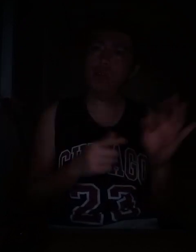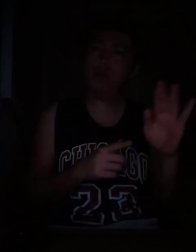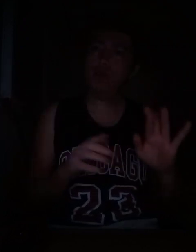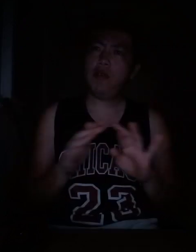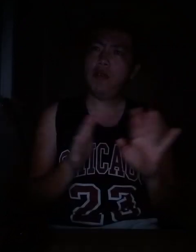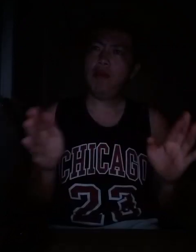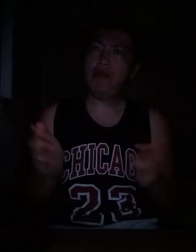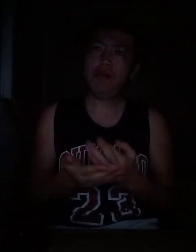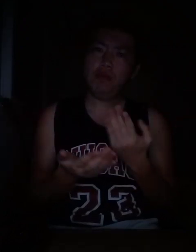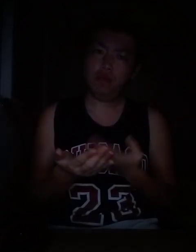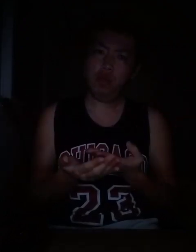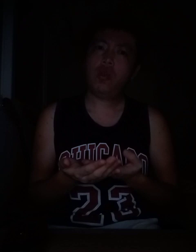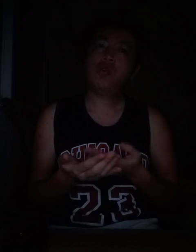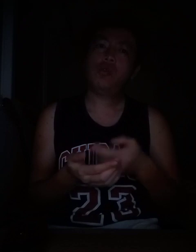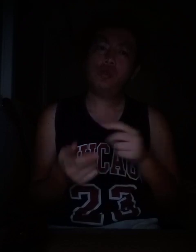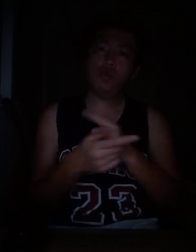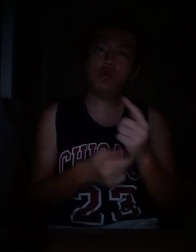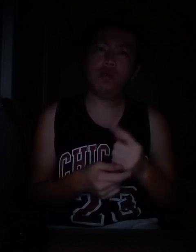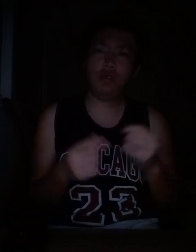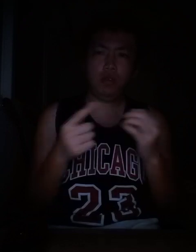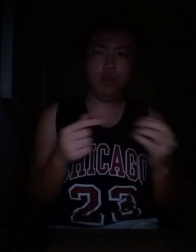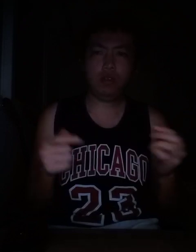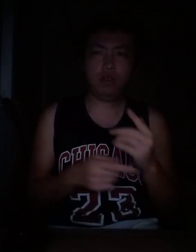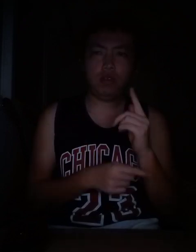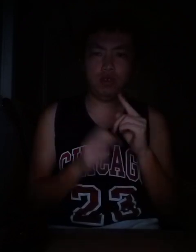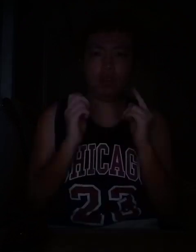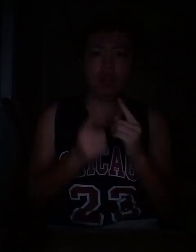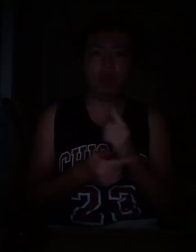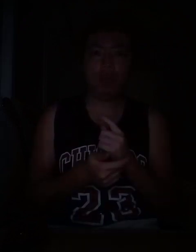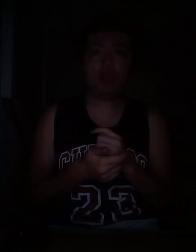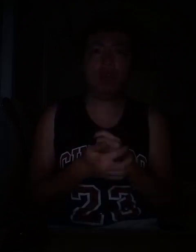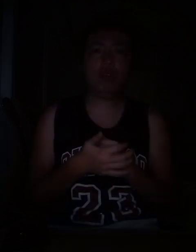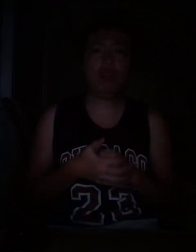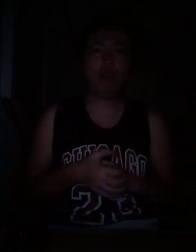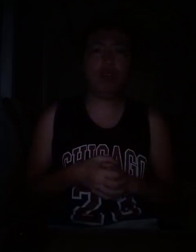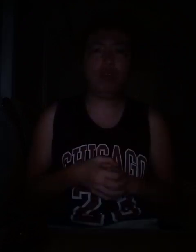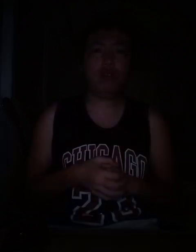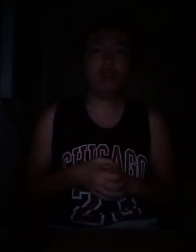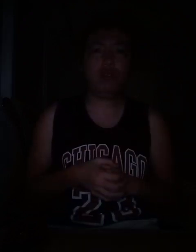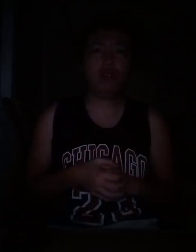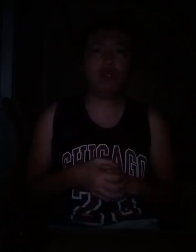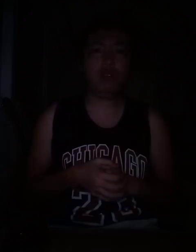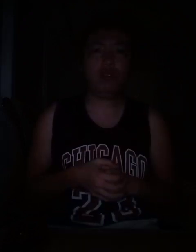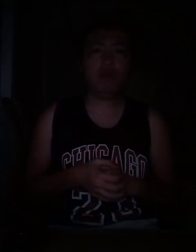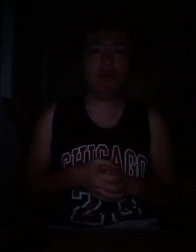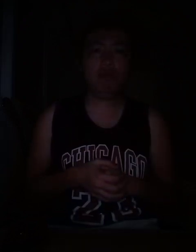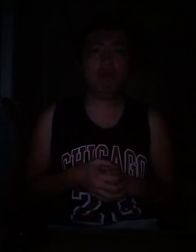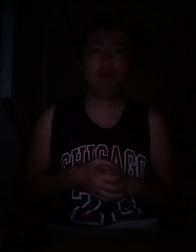시범 사업이 물꼬를 틀 수 있을지 주목됩니다. MBC 뉴스 조은우입니다.